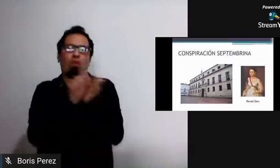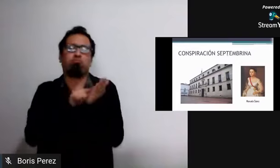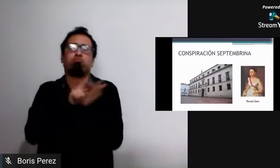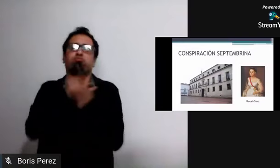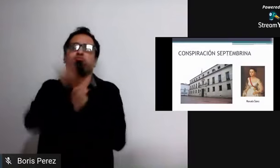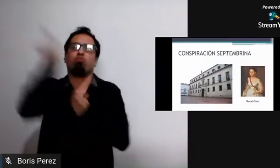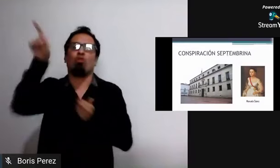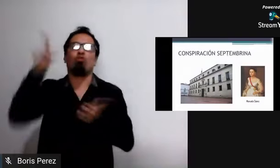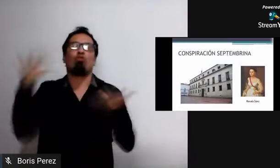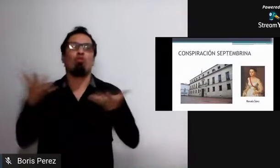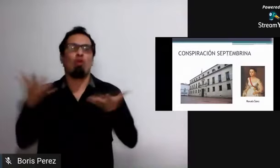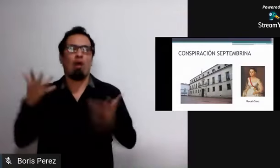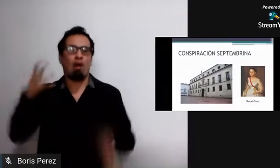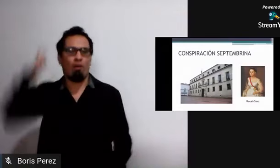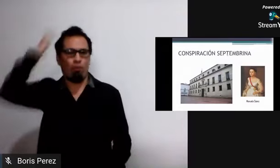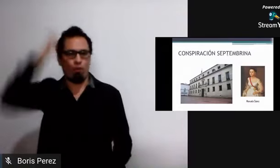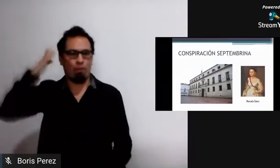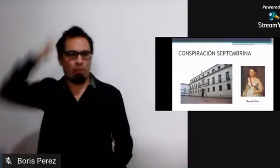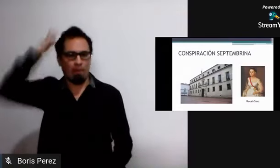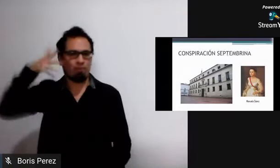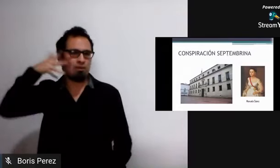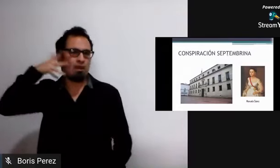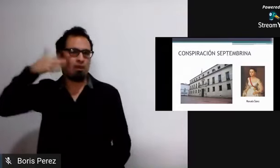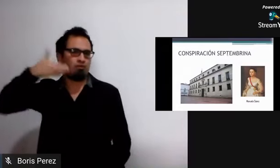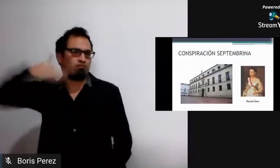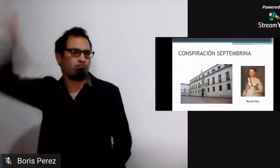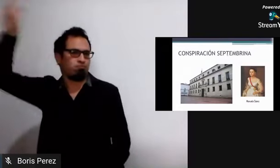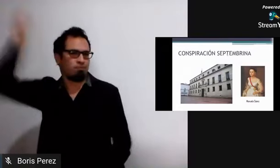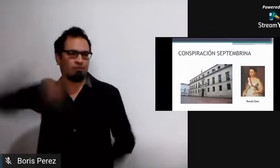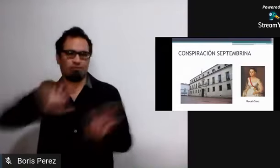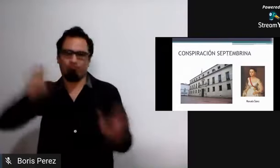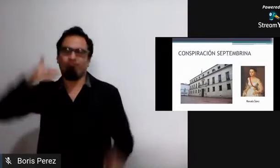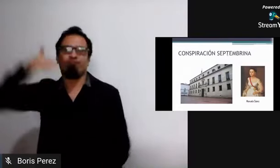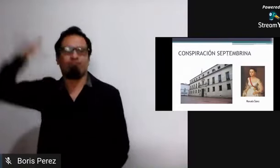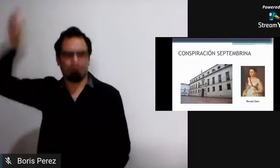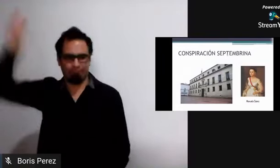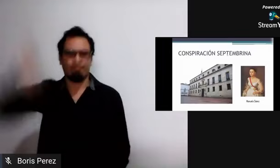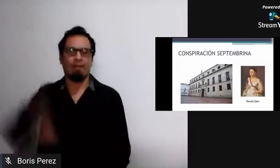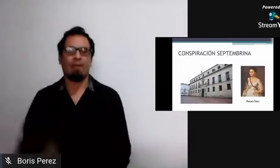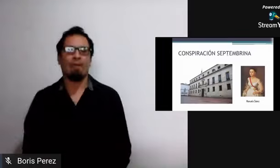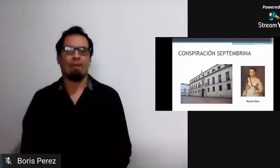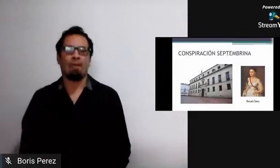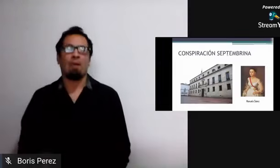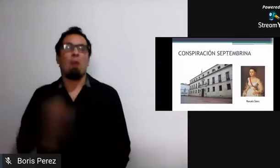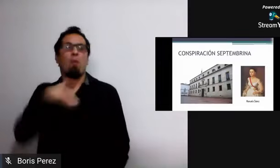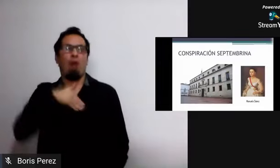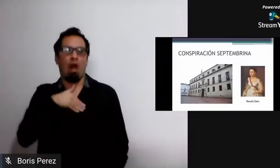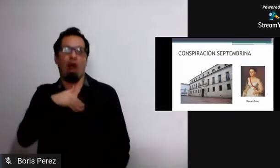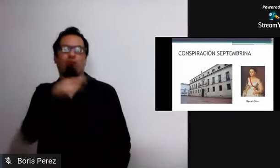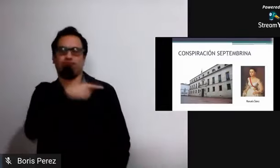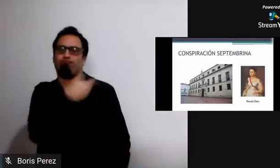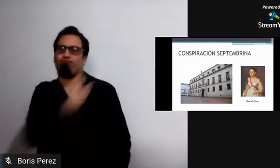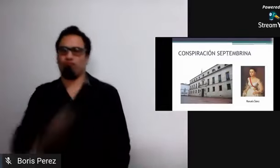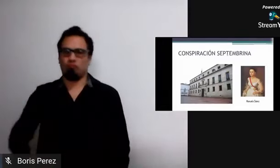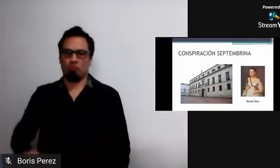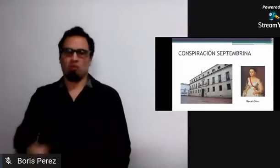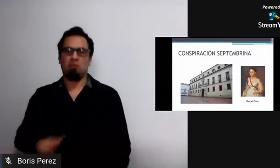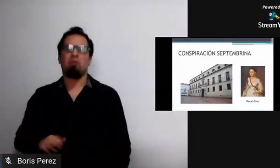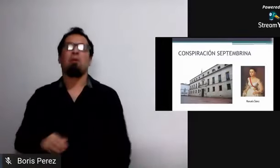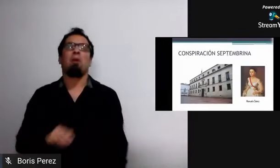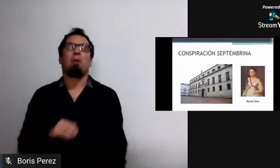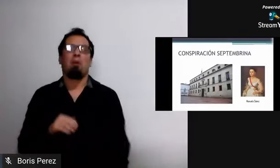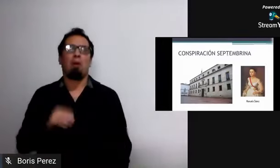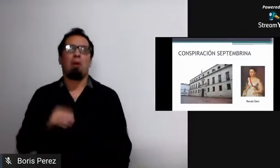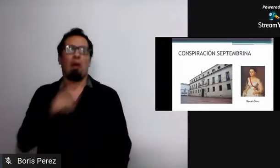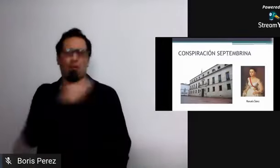cerca al río, él se escapó y pudo ir a vivir a Europa.